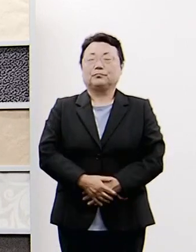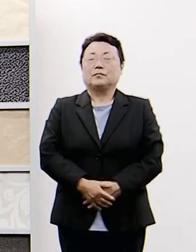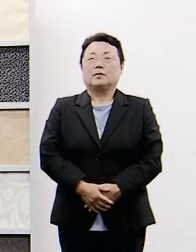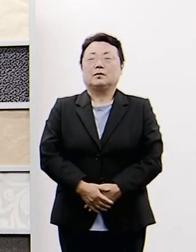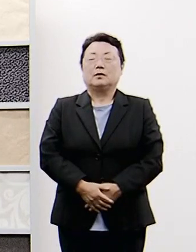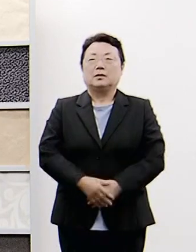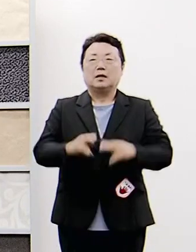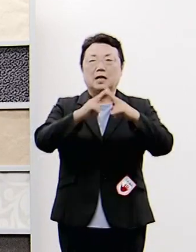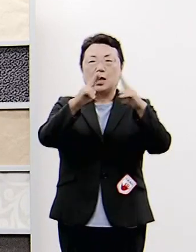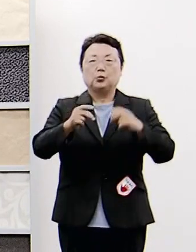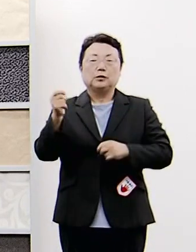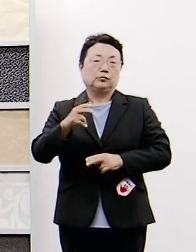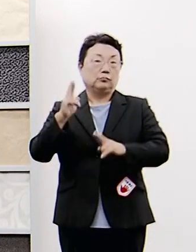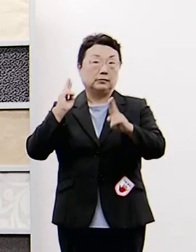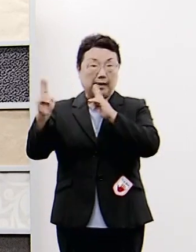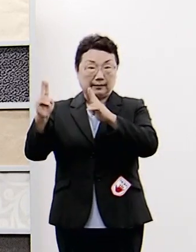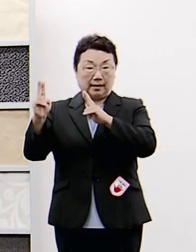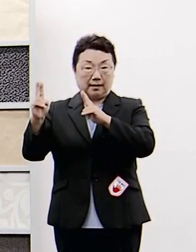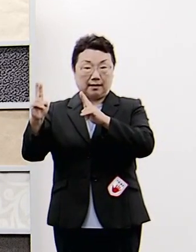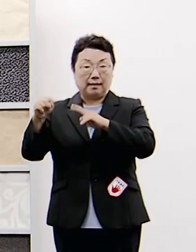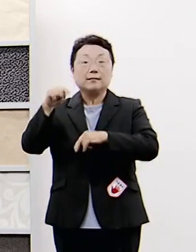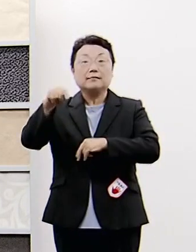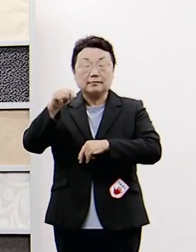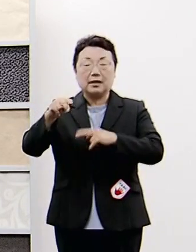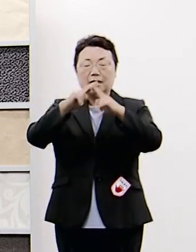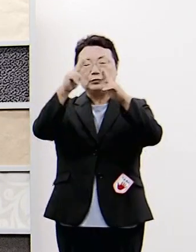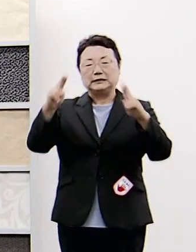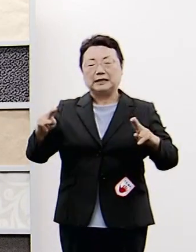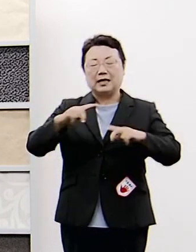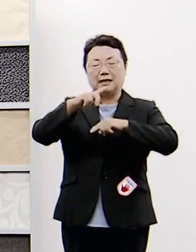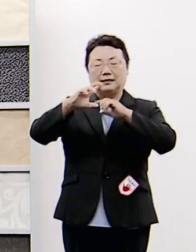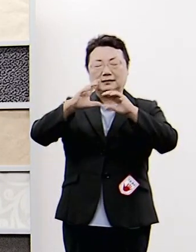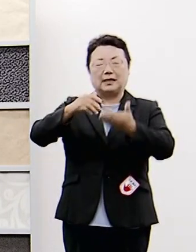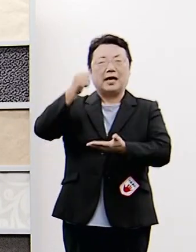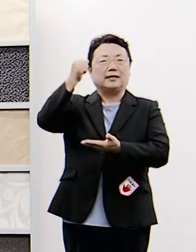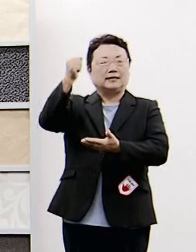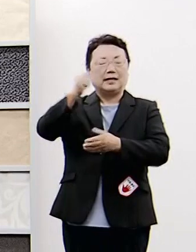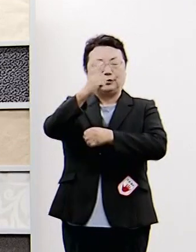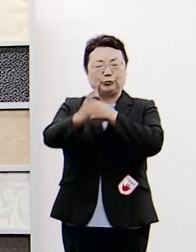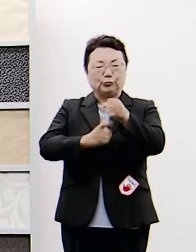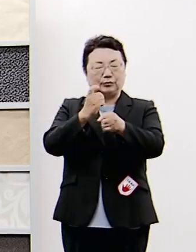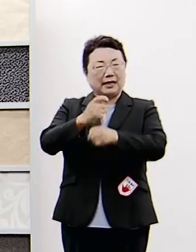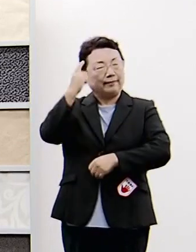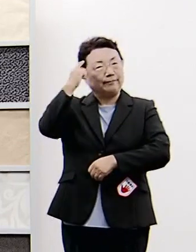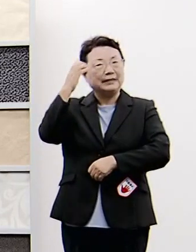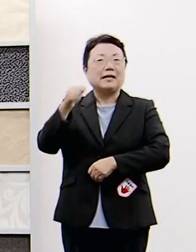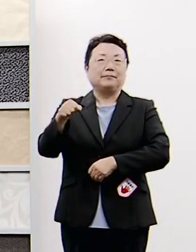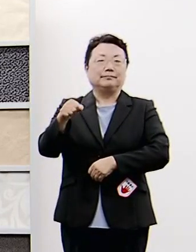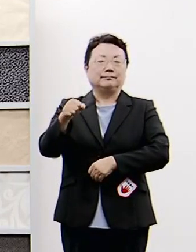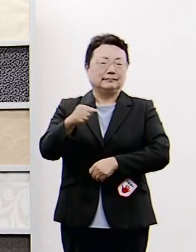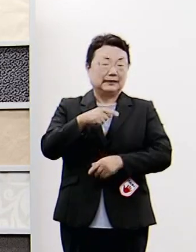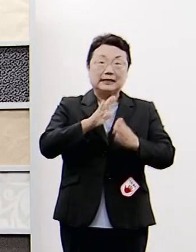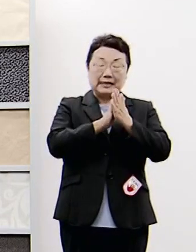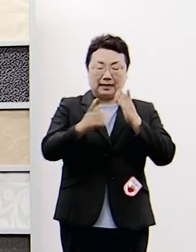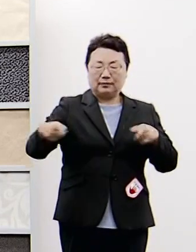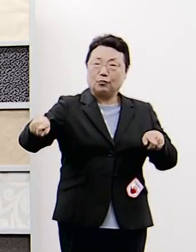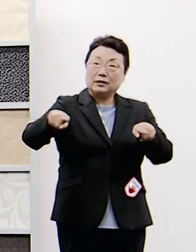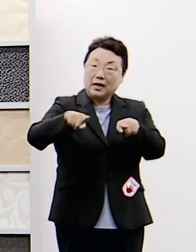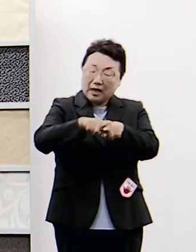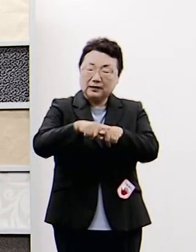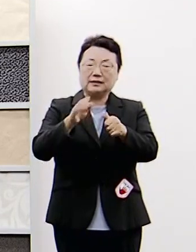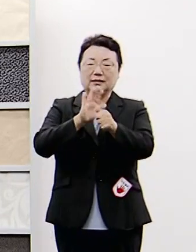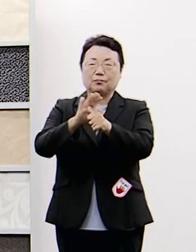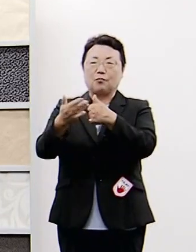は富士急行株式会社とは富士山の世界遺産10周年を契機として未来志向で互いに協力すべき点は